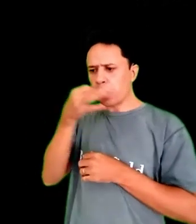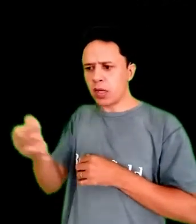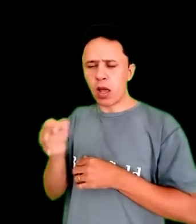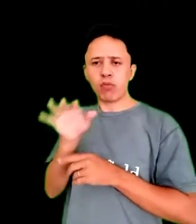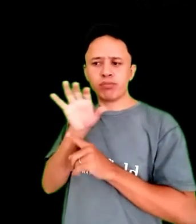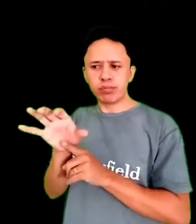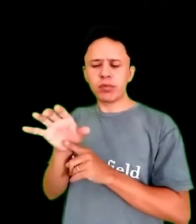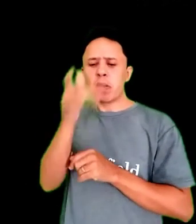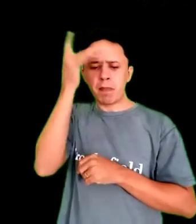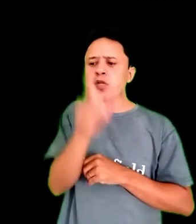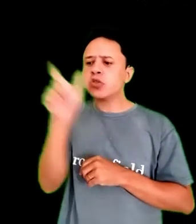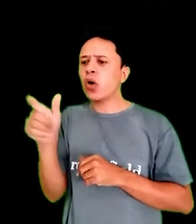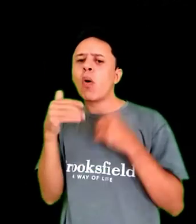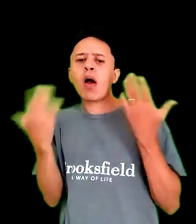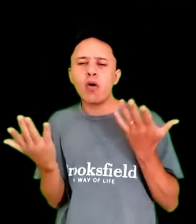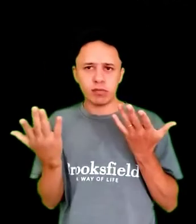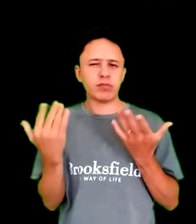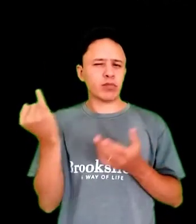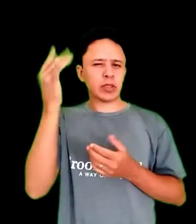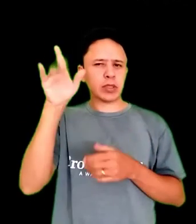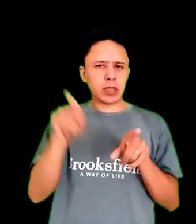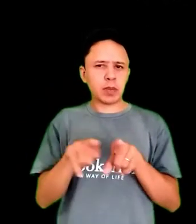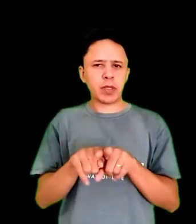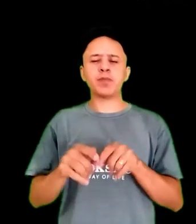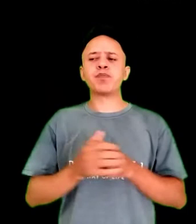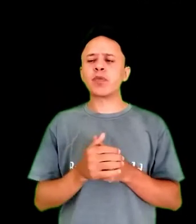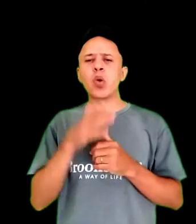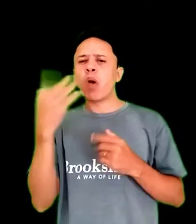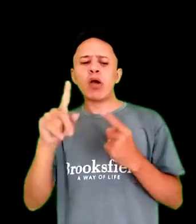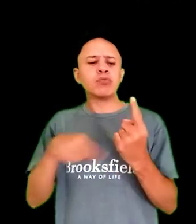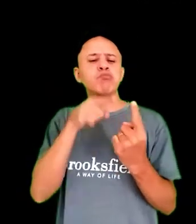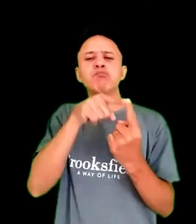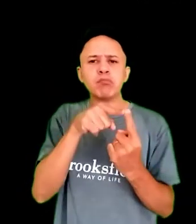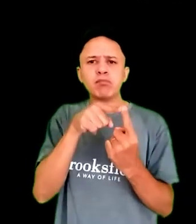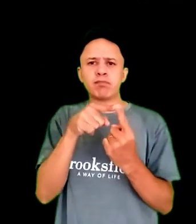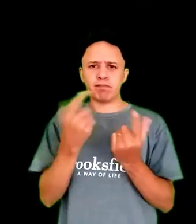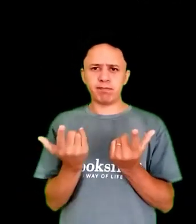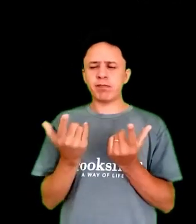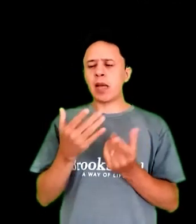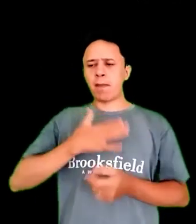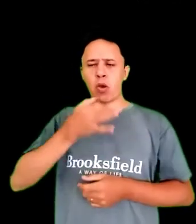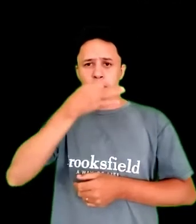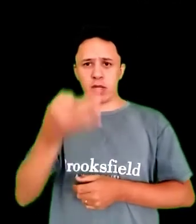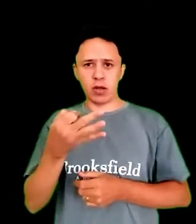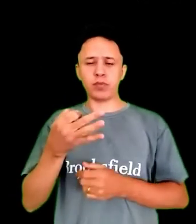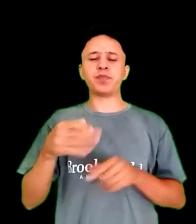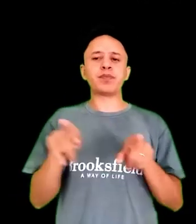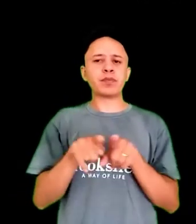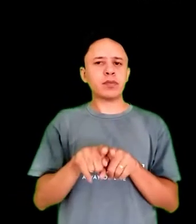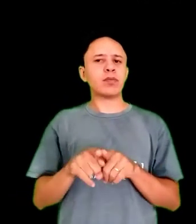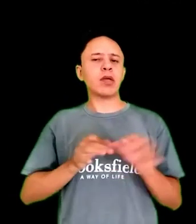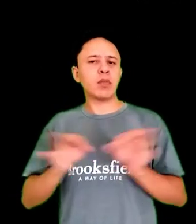dar a sua opinião, quais são as pessoas, qual o seu público e, principalmente, quais são as suas intenções ao dar esta